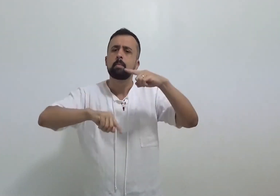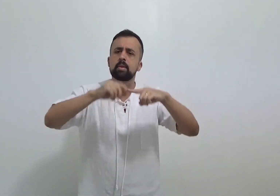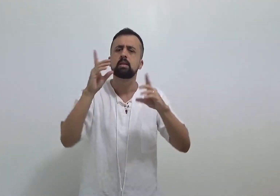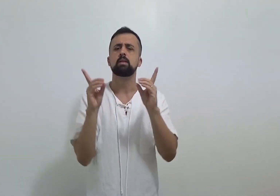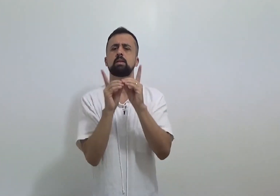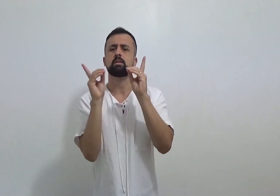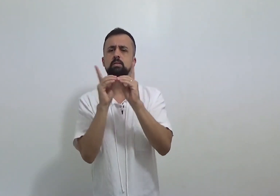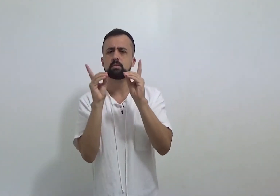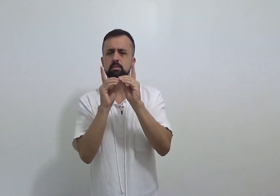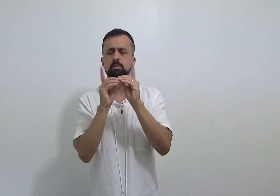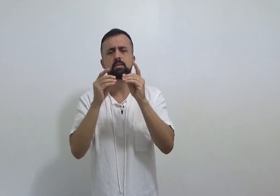professores, coordenadores,